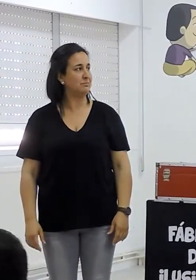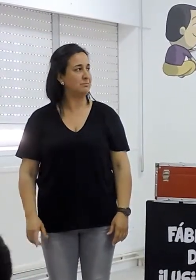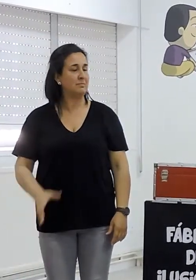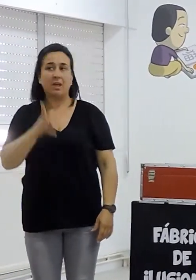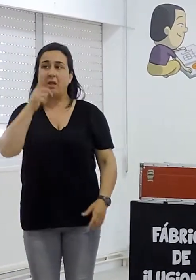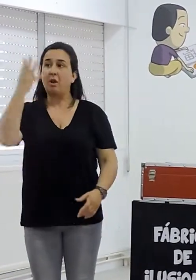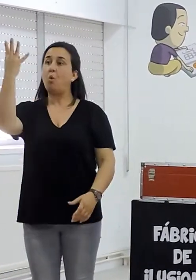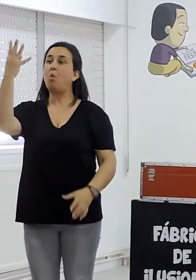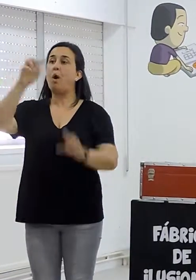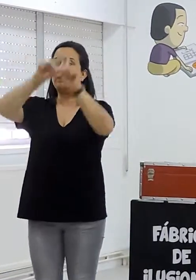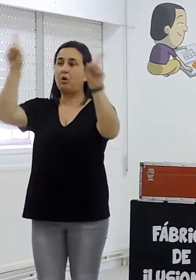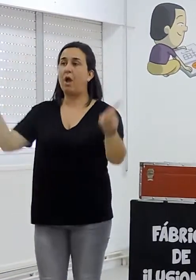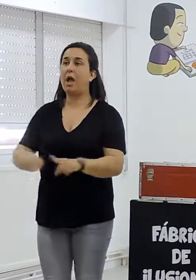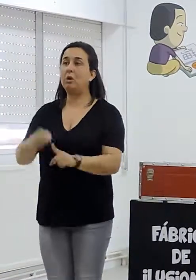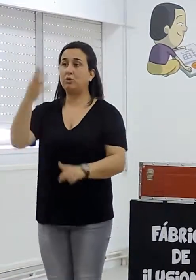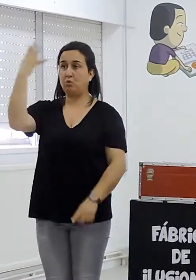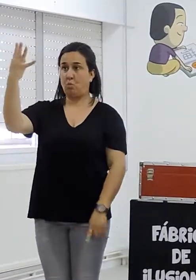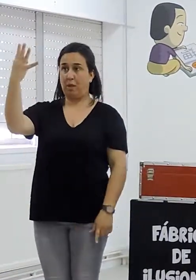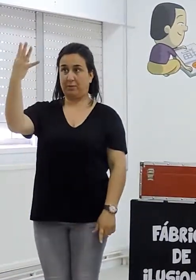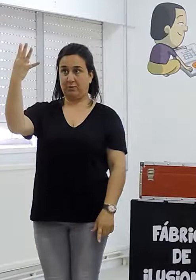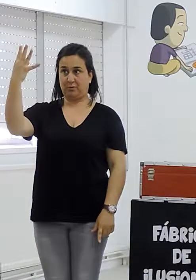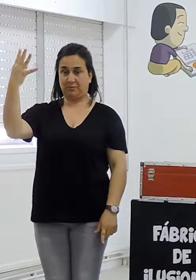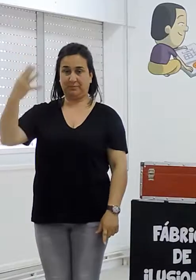Los 4 vasos.